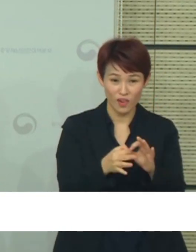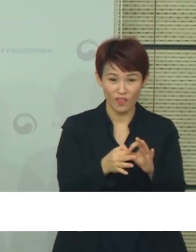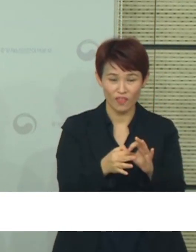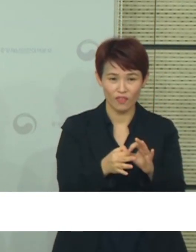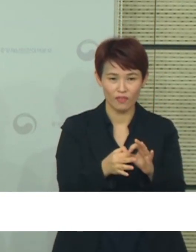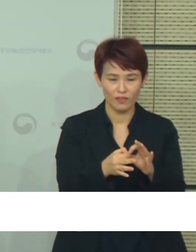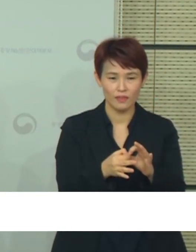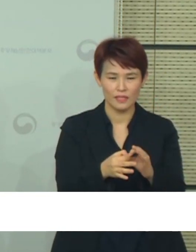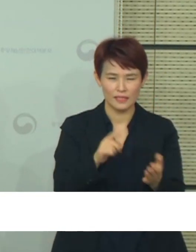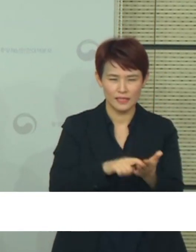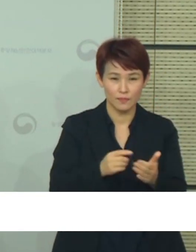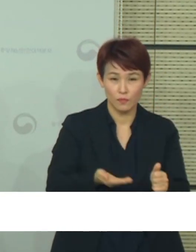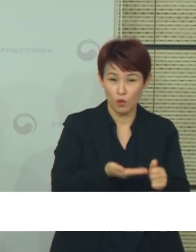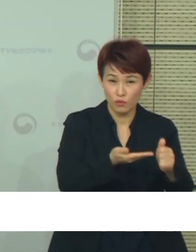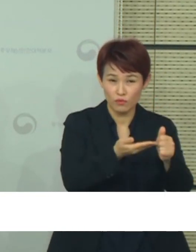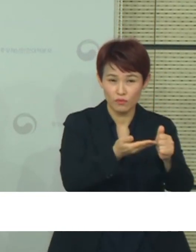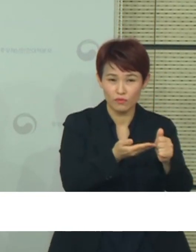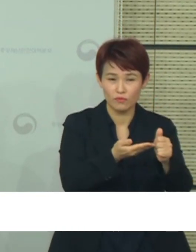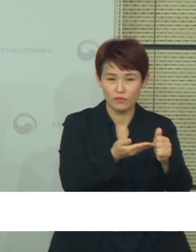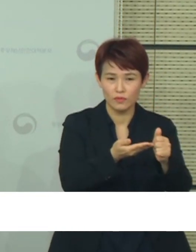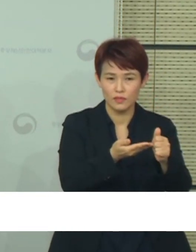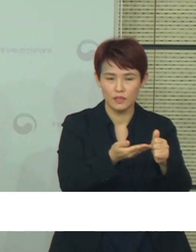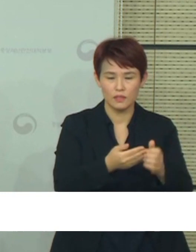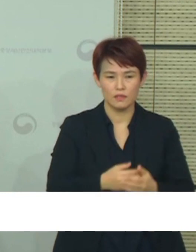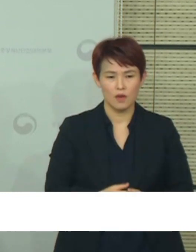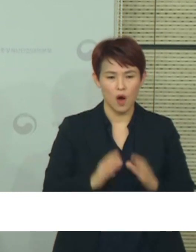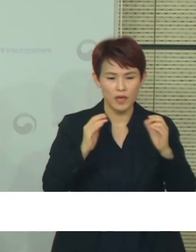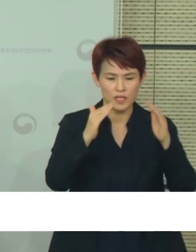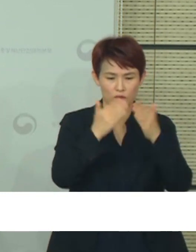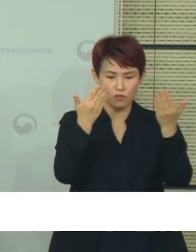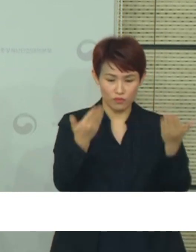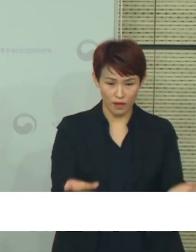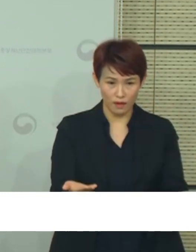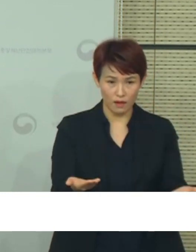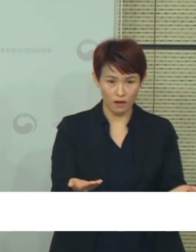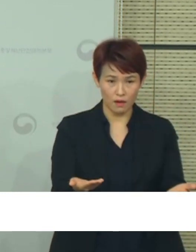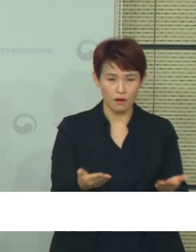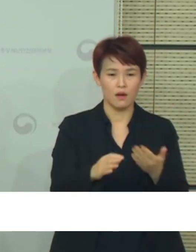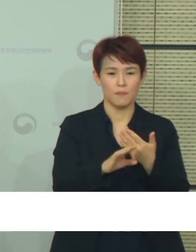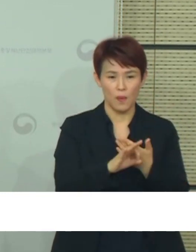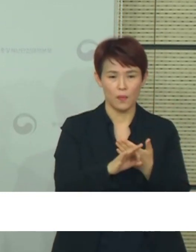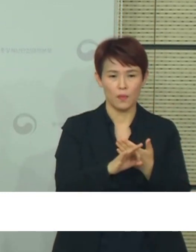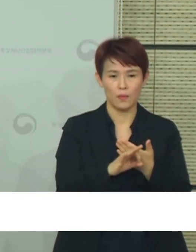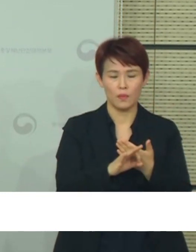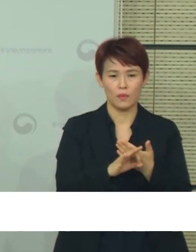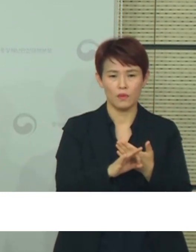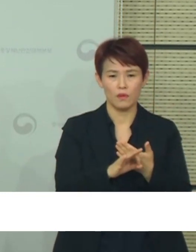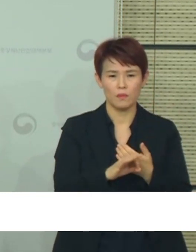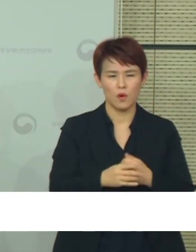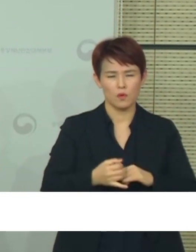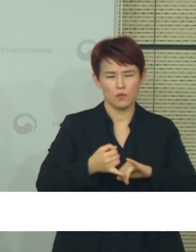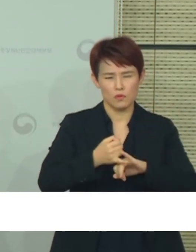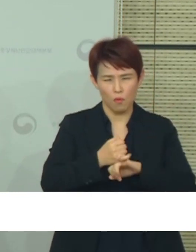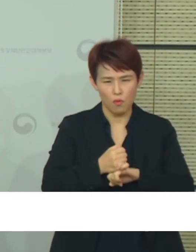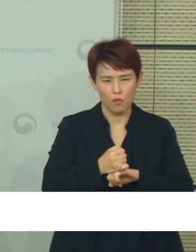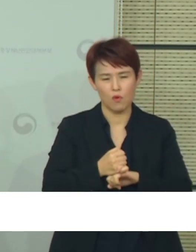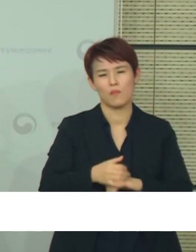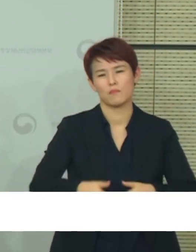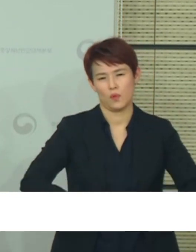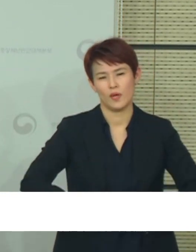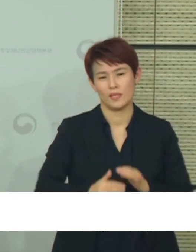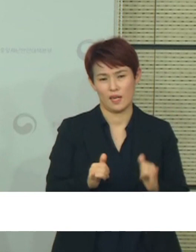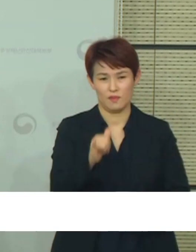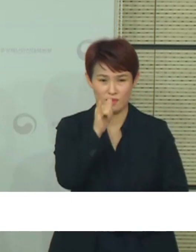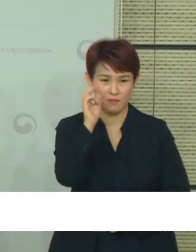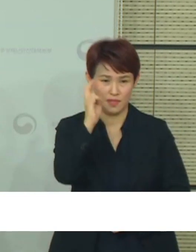휴원과 관련돼서는 말씀하신 대로 그 휴원을 하더라도 그 꼭